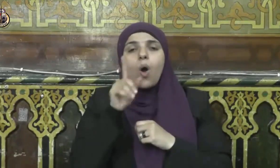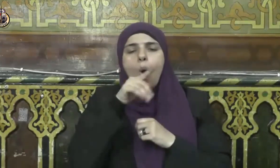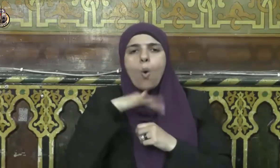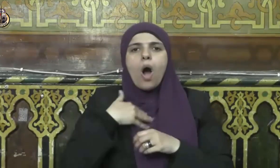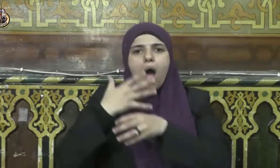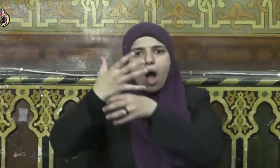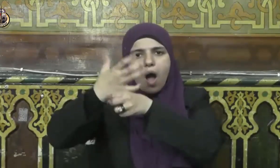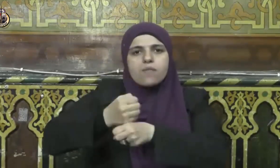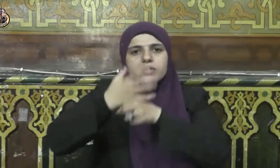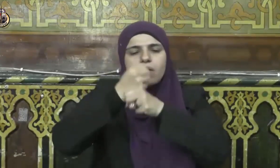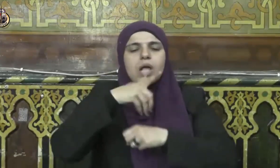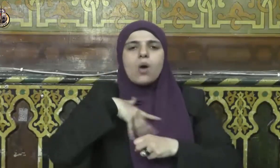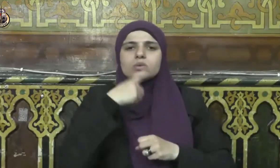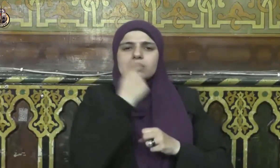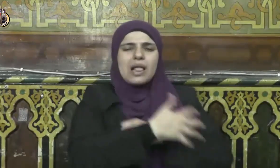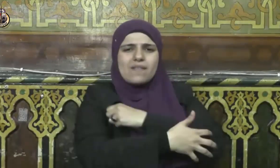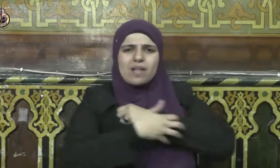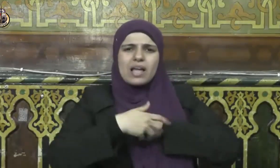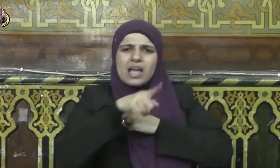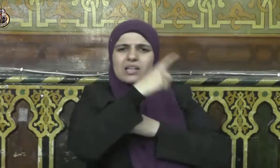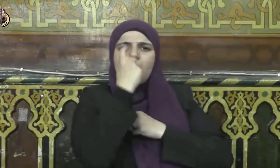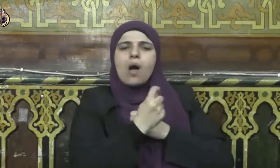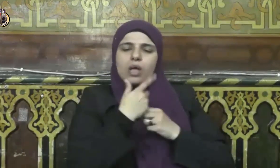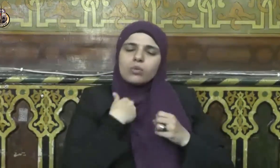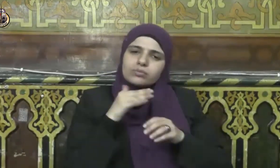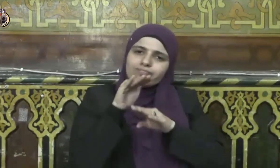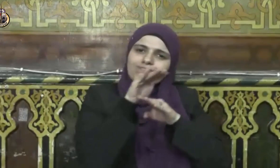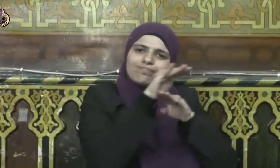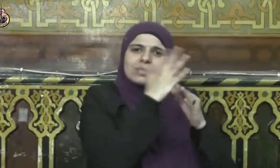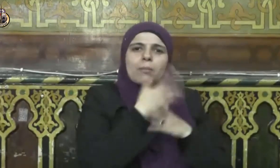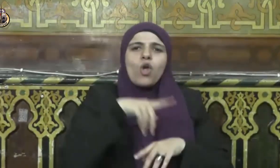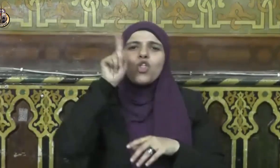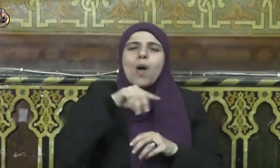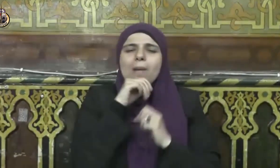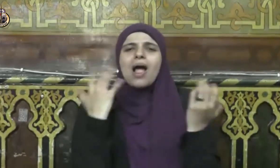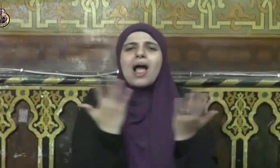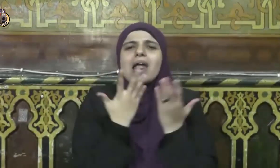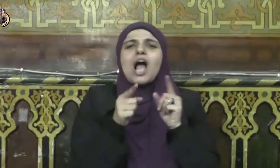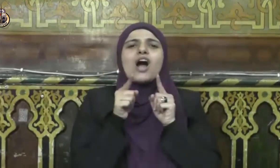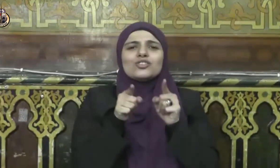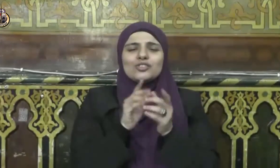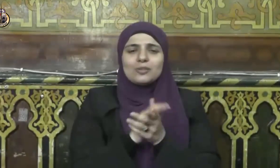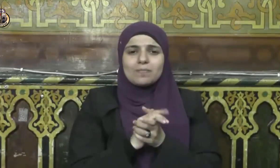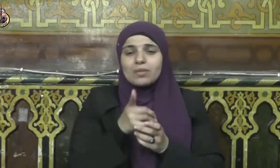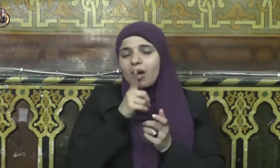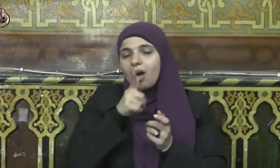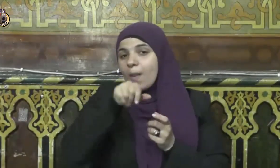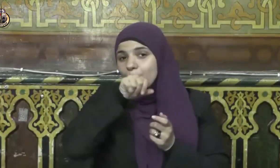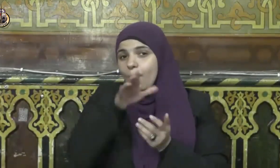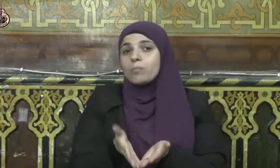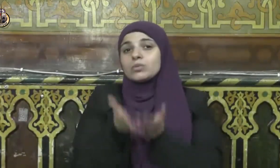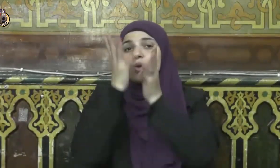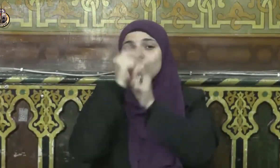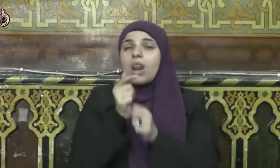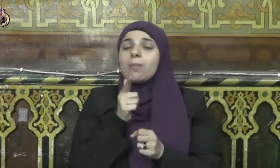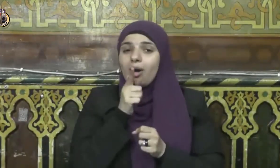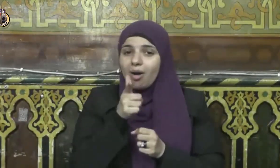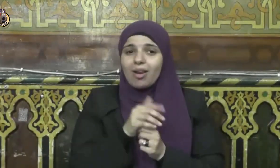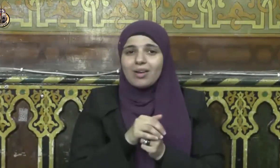عفة وإغناء للفقير عن سؤال الناس في هذا اليوم. فقال صلى الله عليه